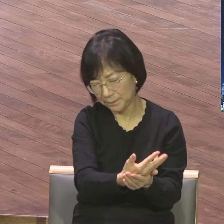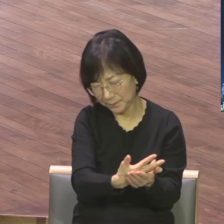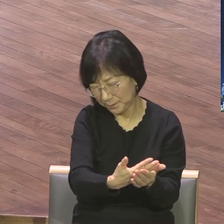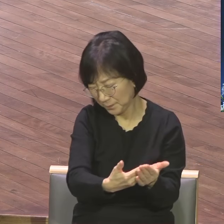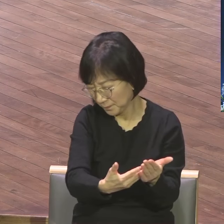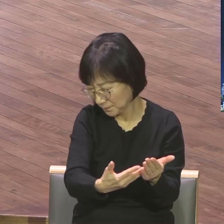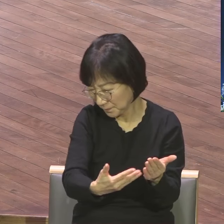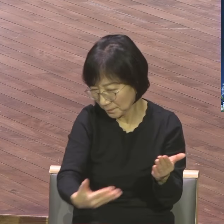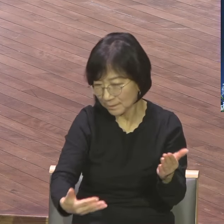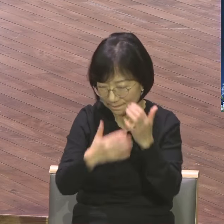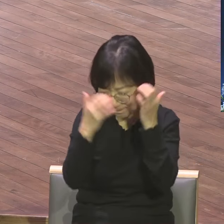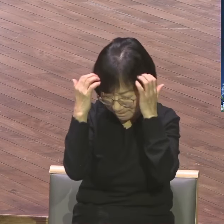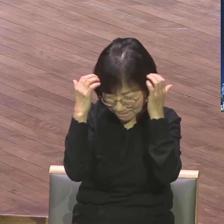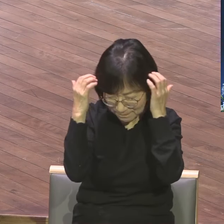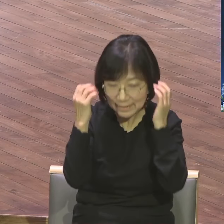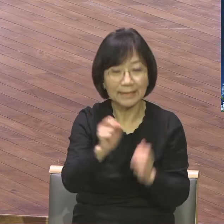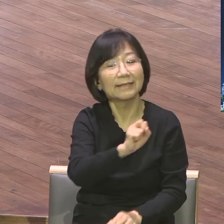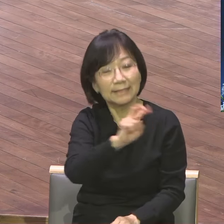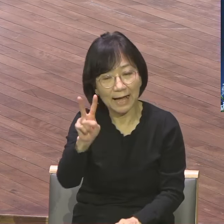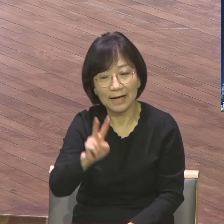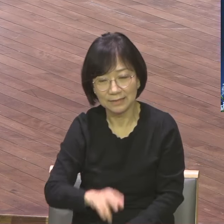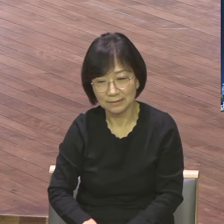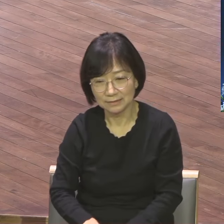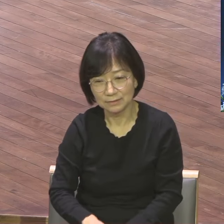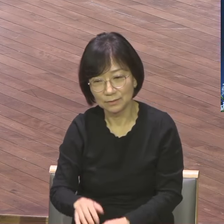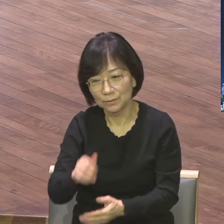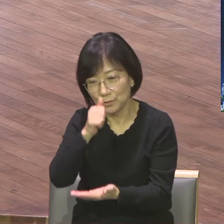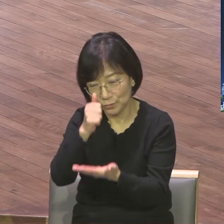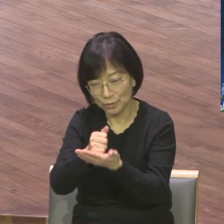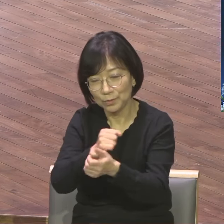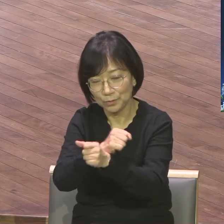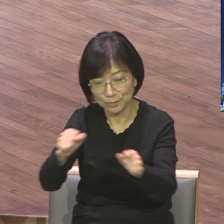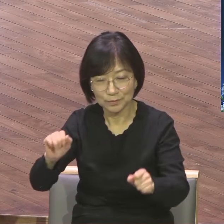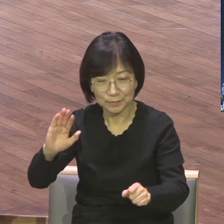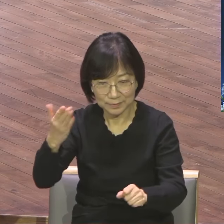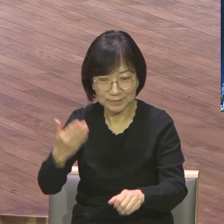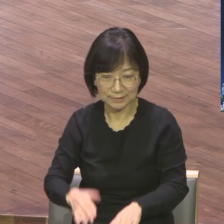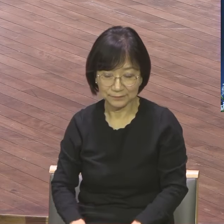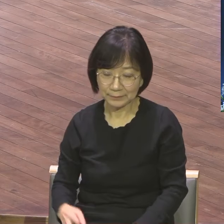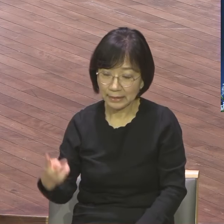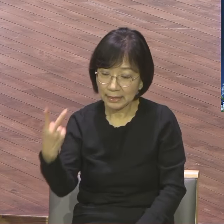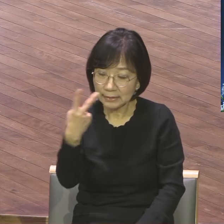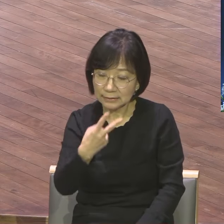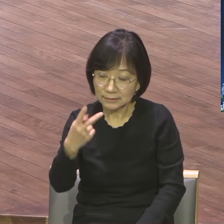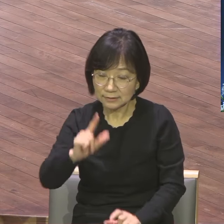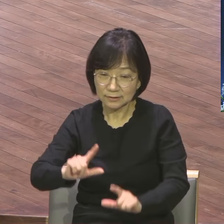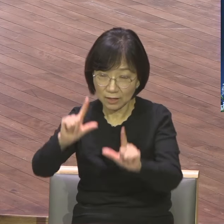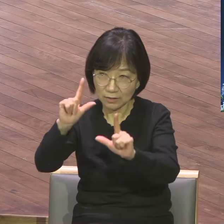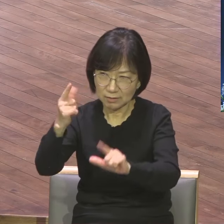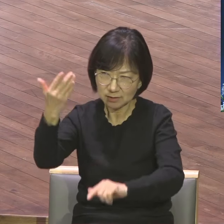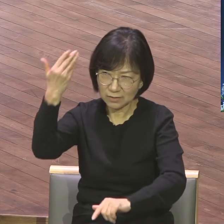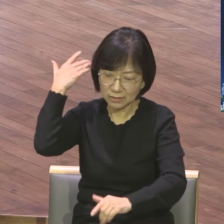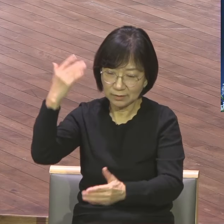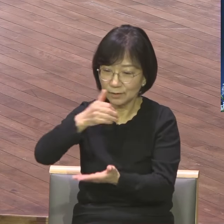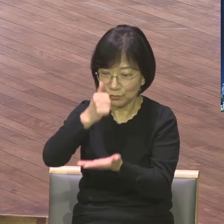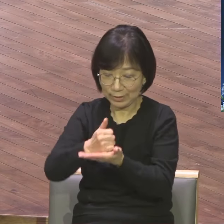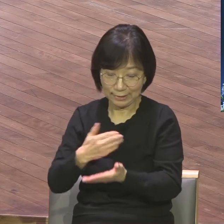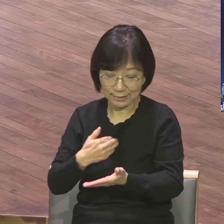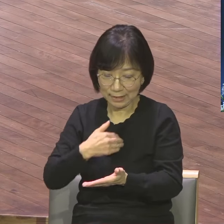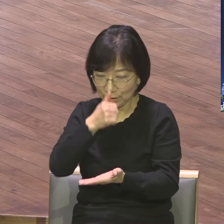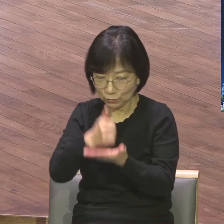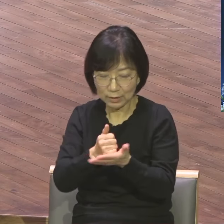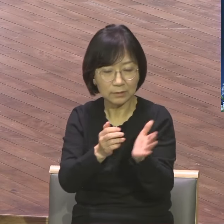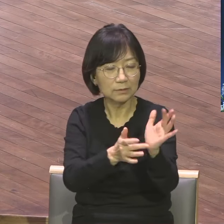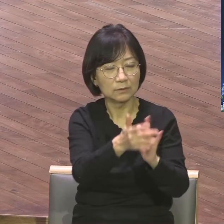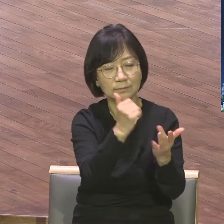붉은 피를 흘리셔야 돼. 2000년 전에 나의 죄도 예수님께 전가됐어.